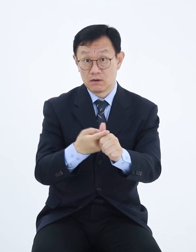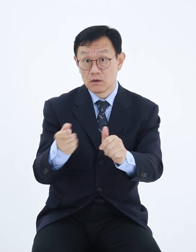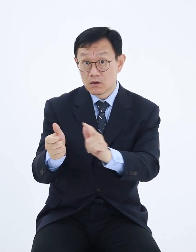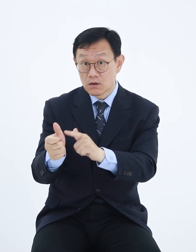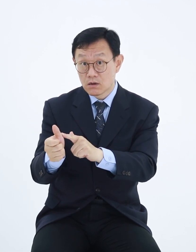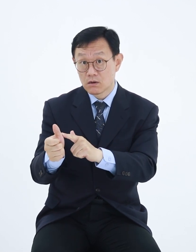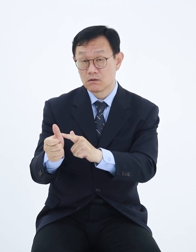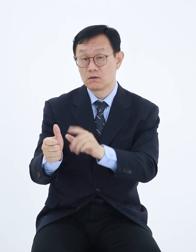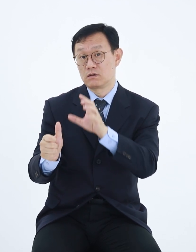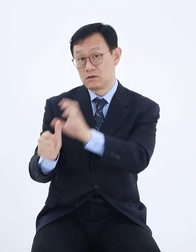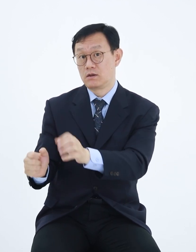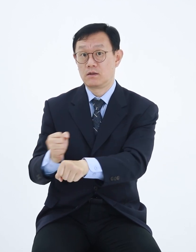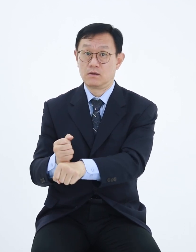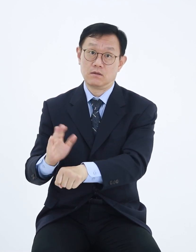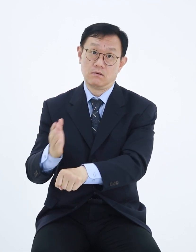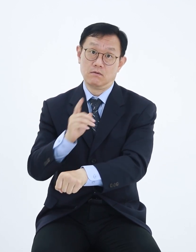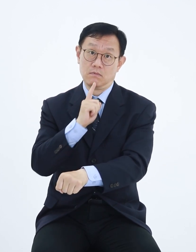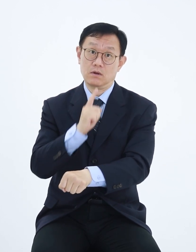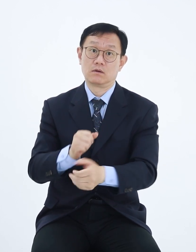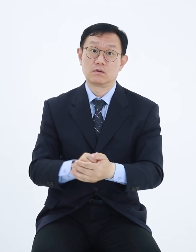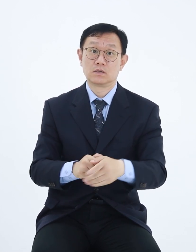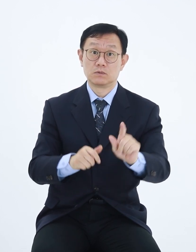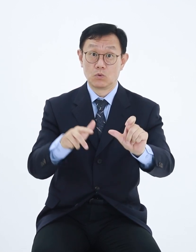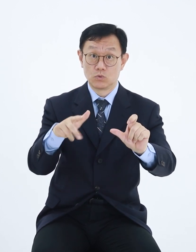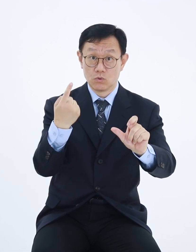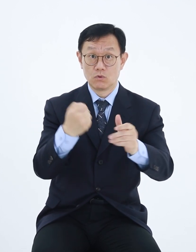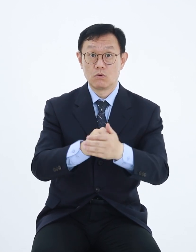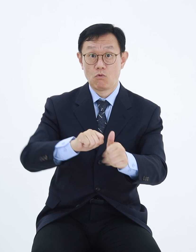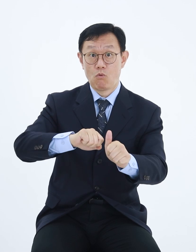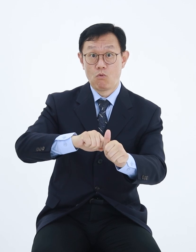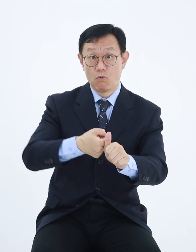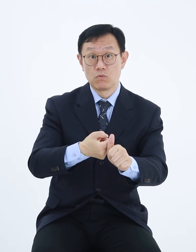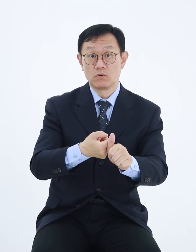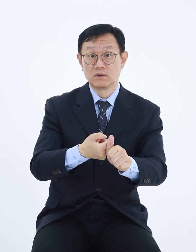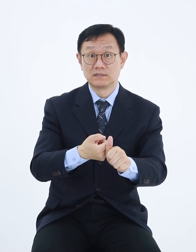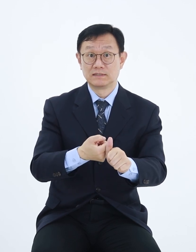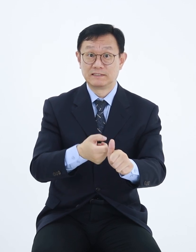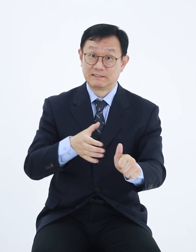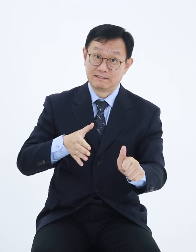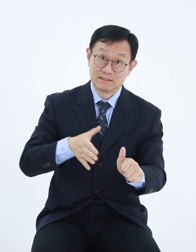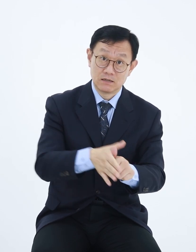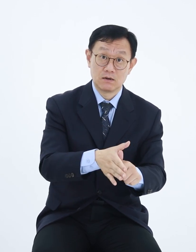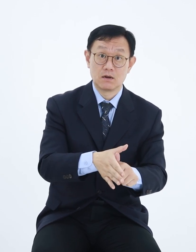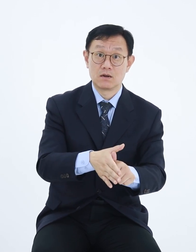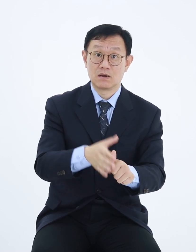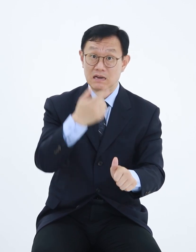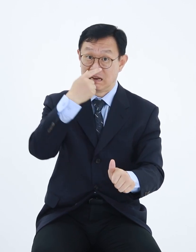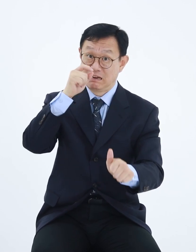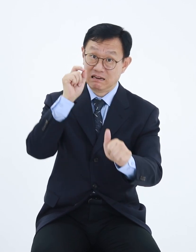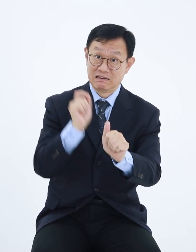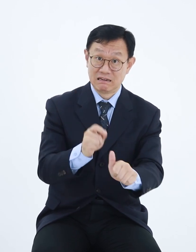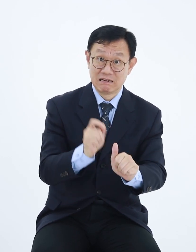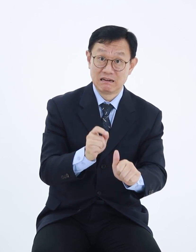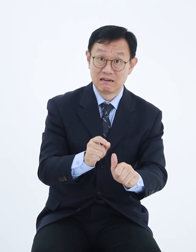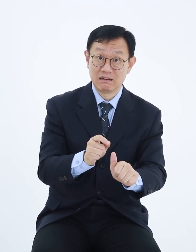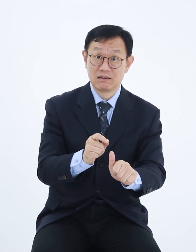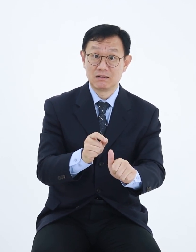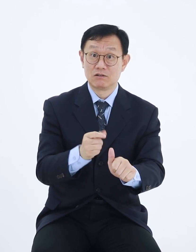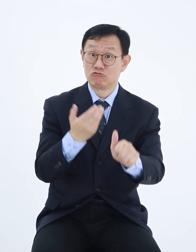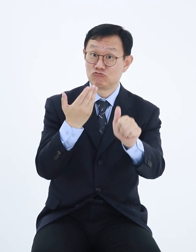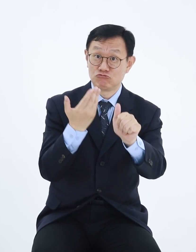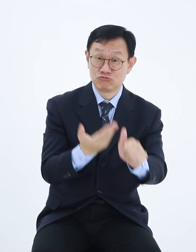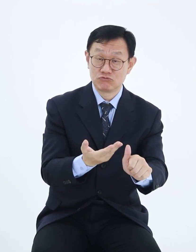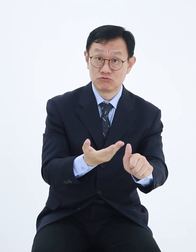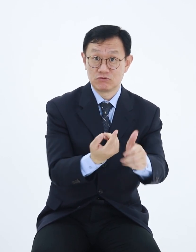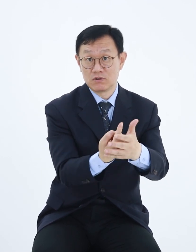점을 강조했습니다. 제15조 고문 또는 잔혹한 비인도적이거나 굴욕적인 대우나